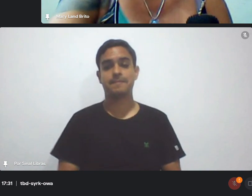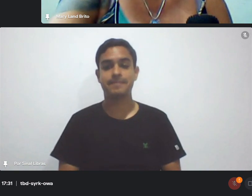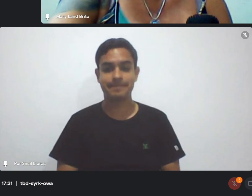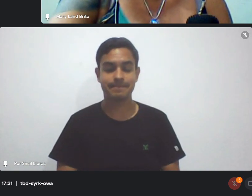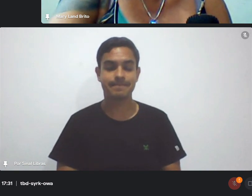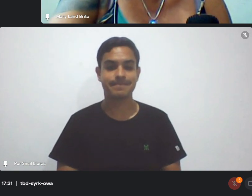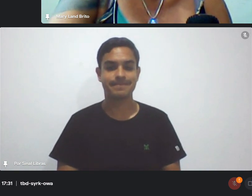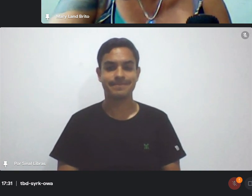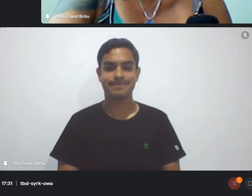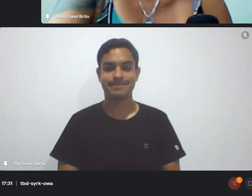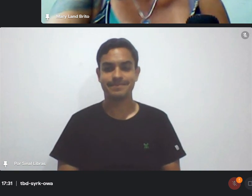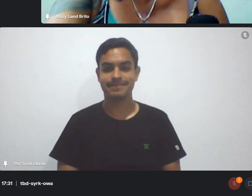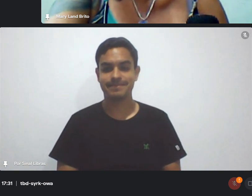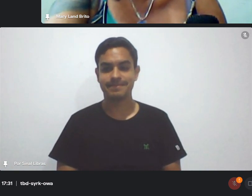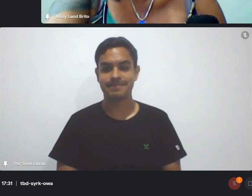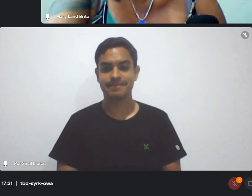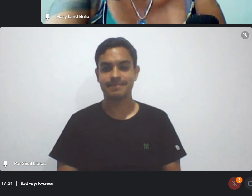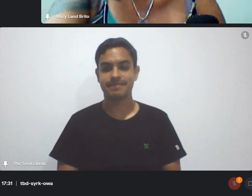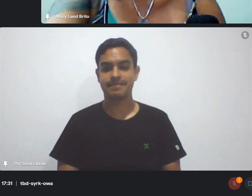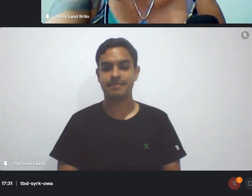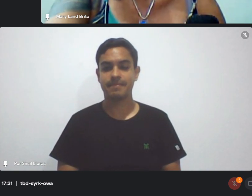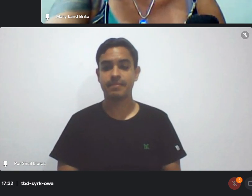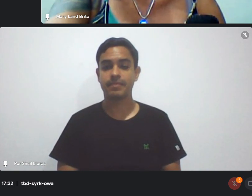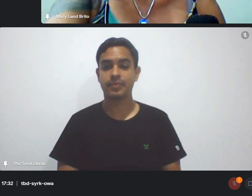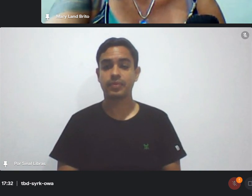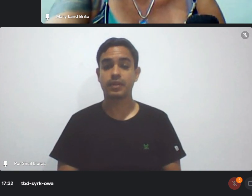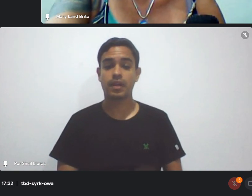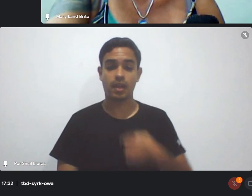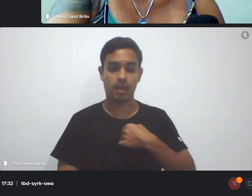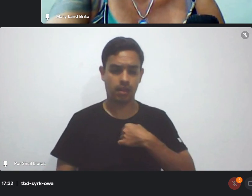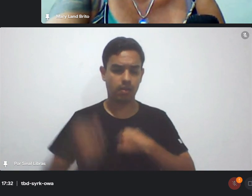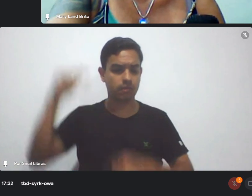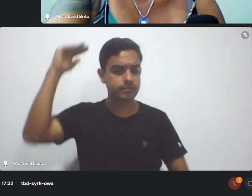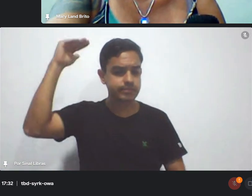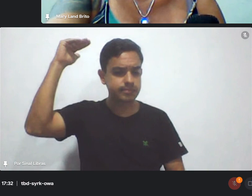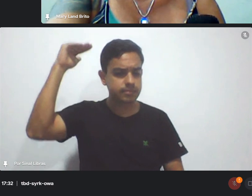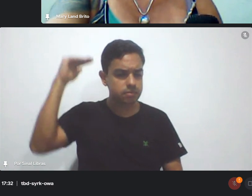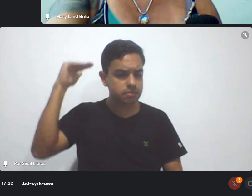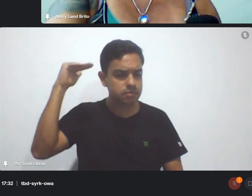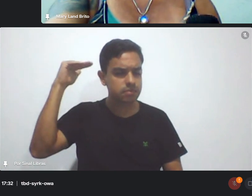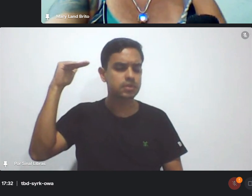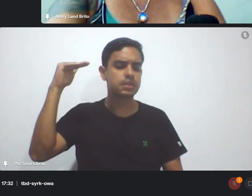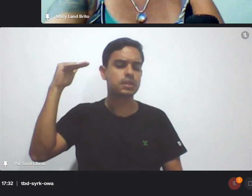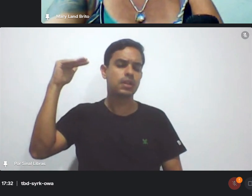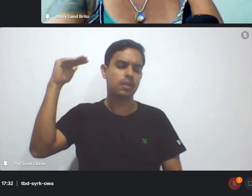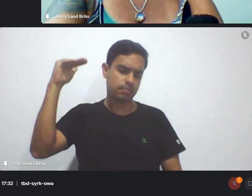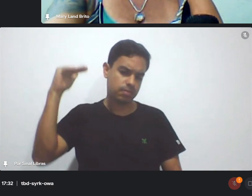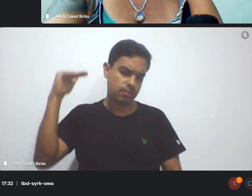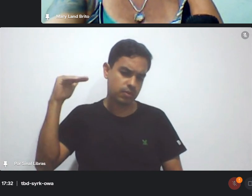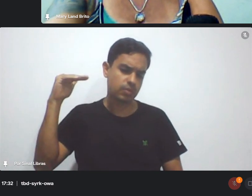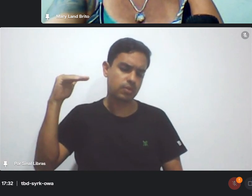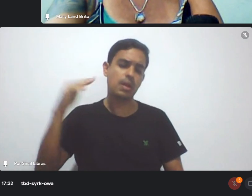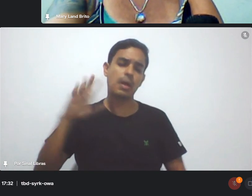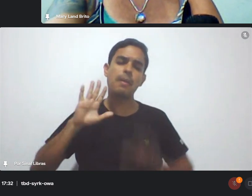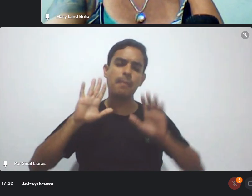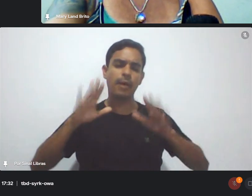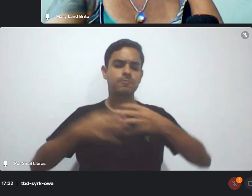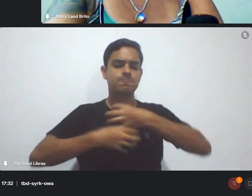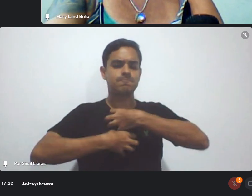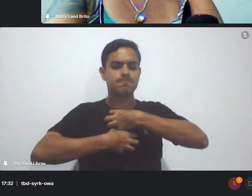Vamos rir, É mas é sobre sério. isso. Bem, eu tenho estatura mediana, sou pequena no tamanho, mas gigante na